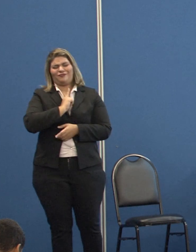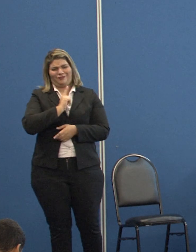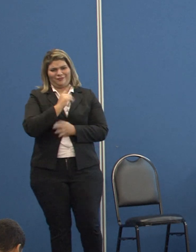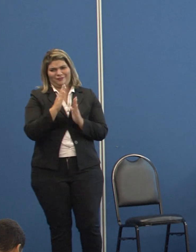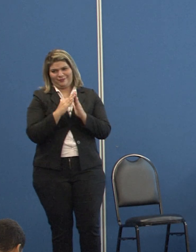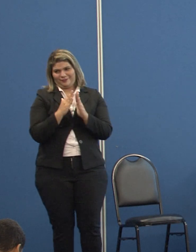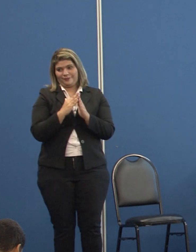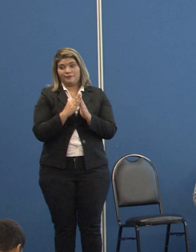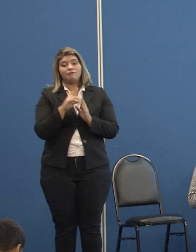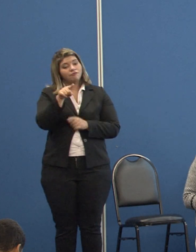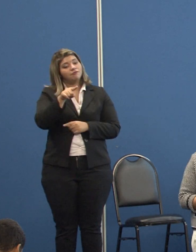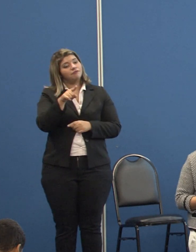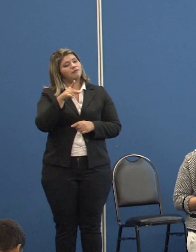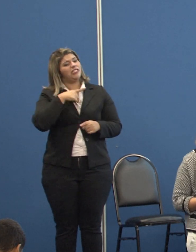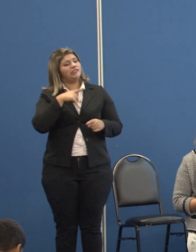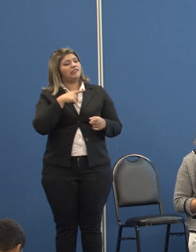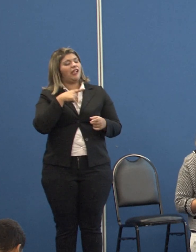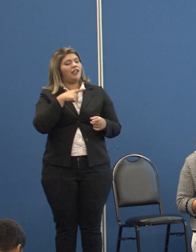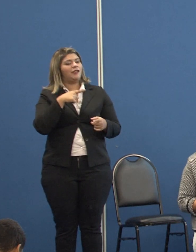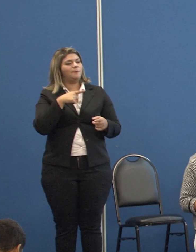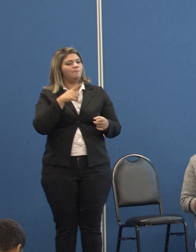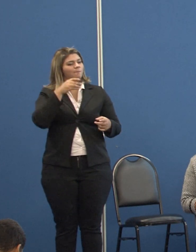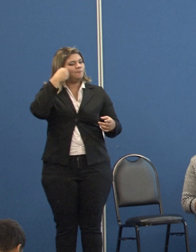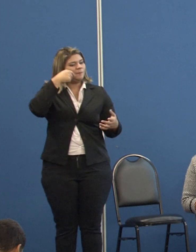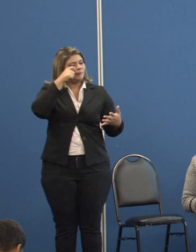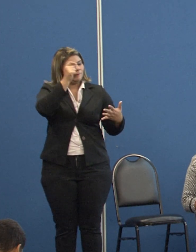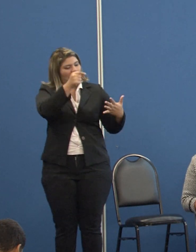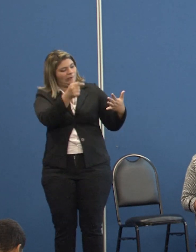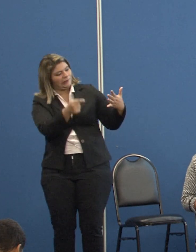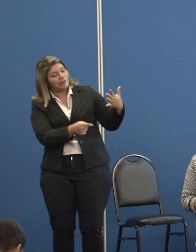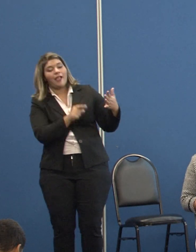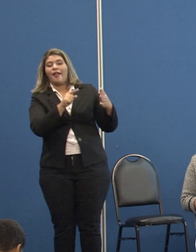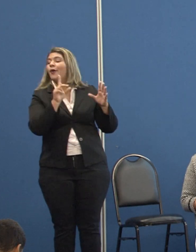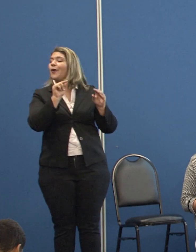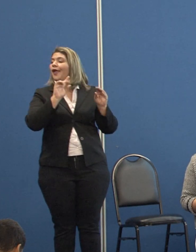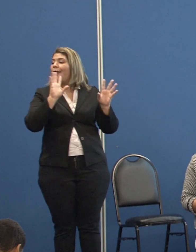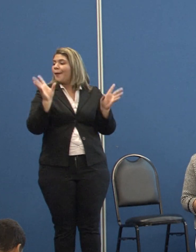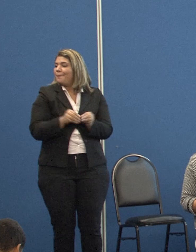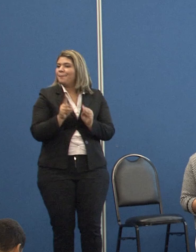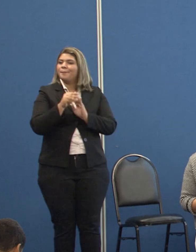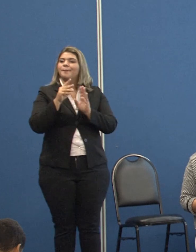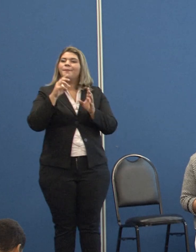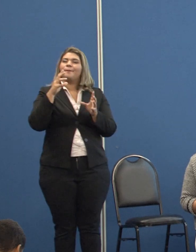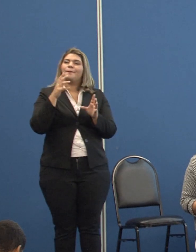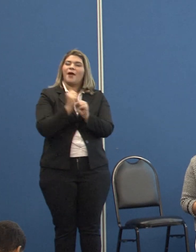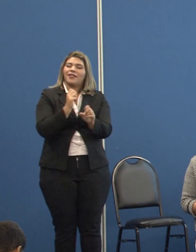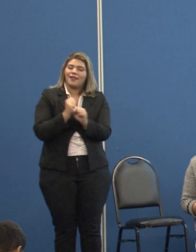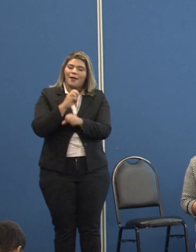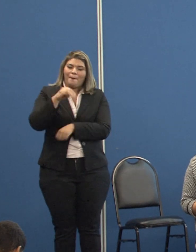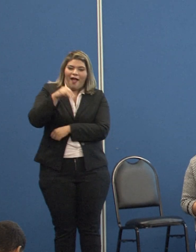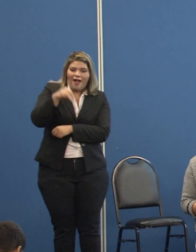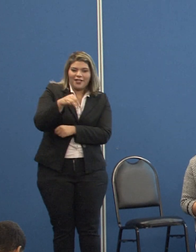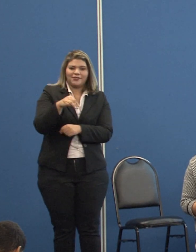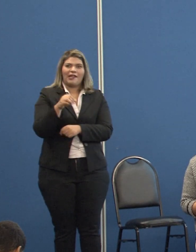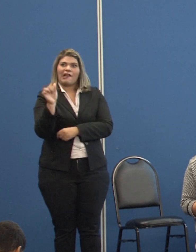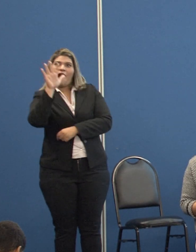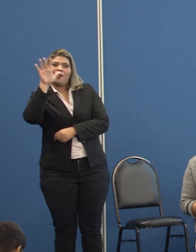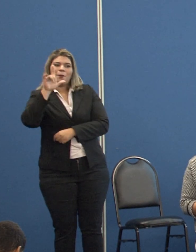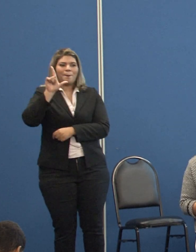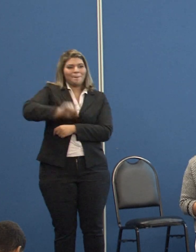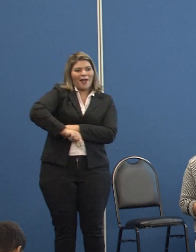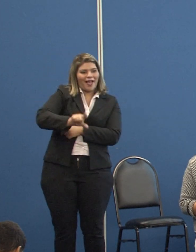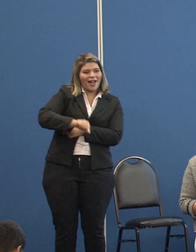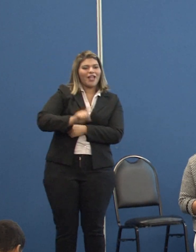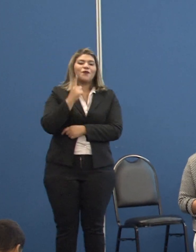você falou, é tão rico que eu posso trabalhar conteúdos de matemática, o que é mais caro, o que é mais barato, né? O que eu gosto, posso